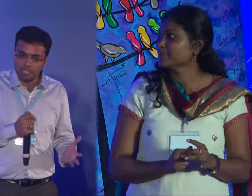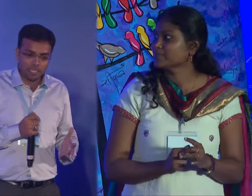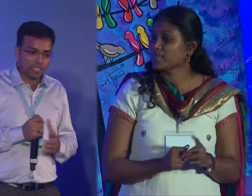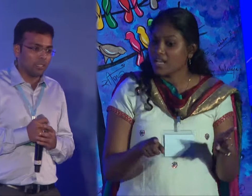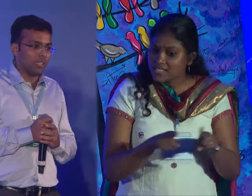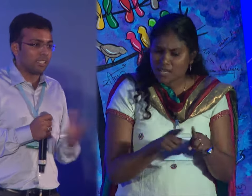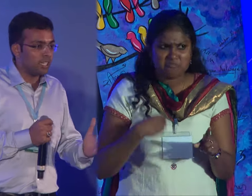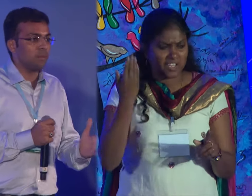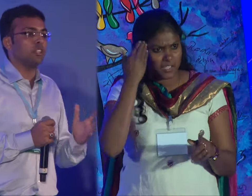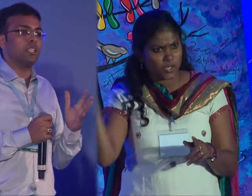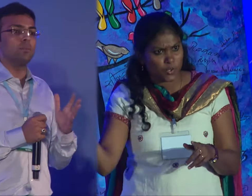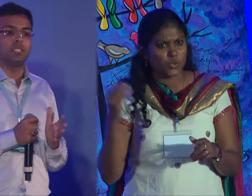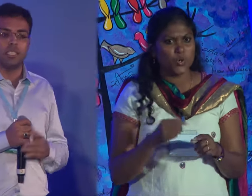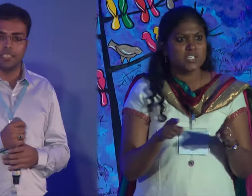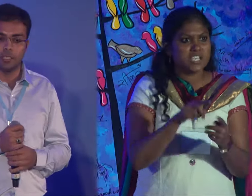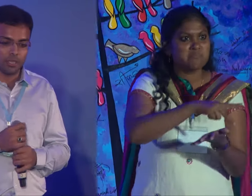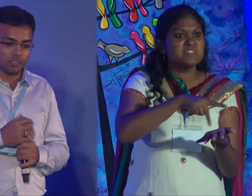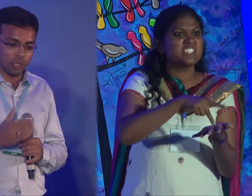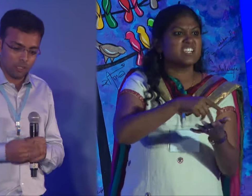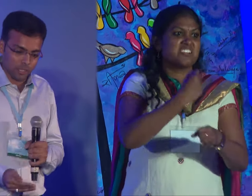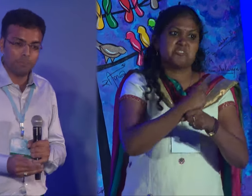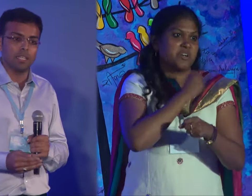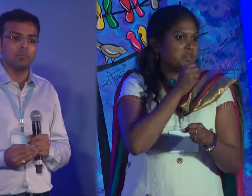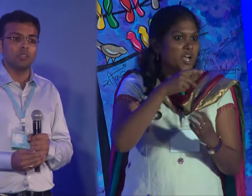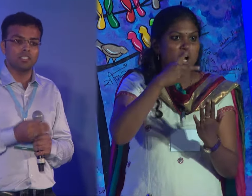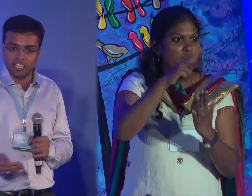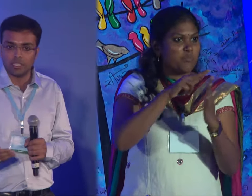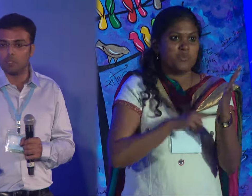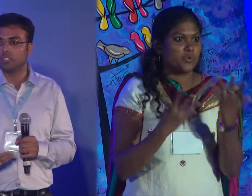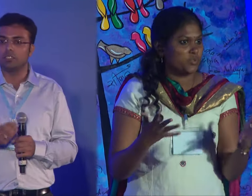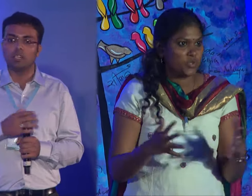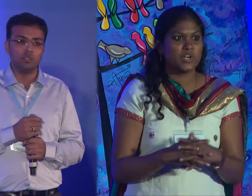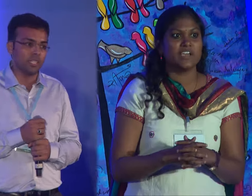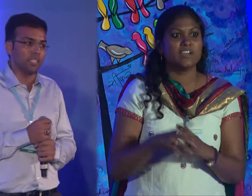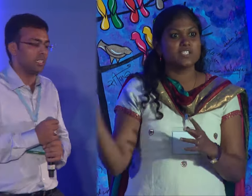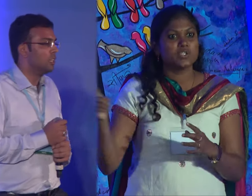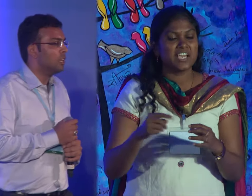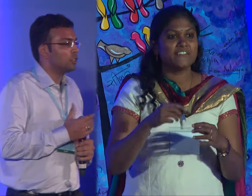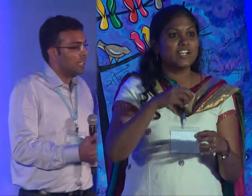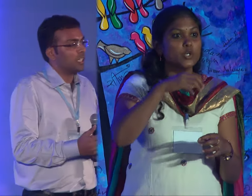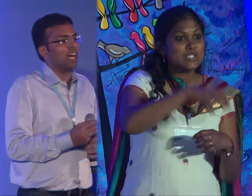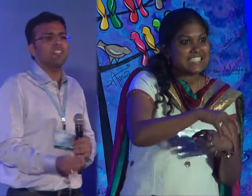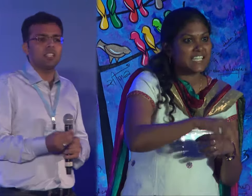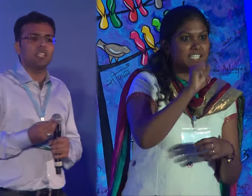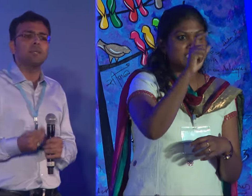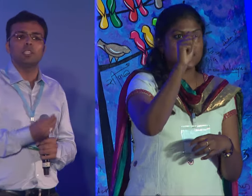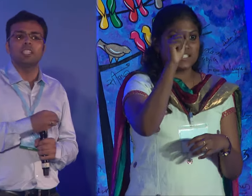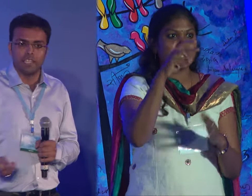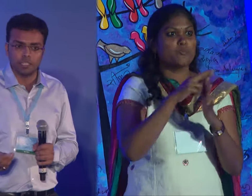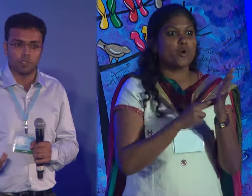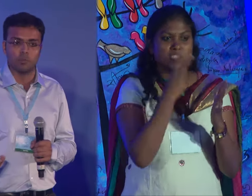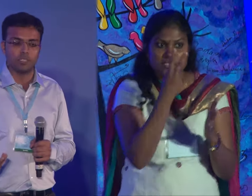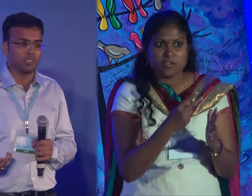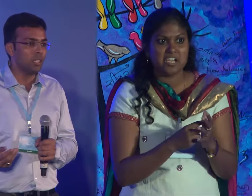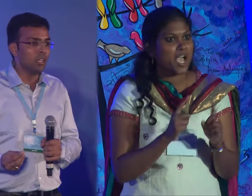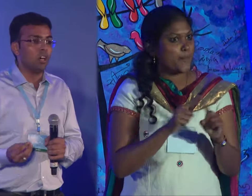जब हमको पता चला कि सेंटर में से कोई ऐसी पॉलिसी नहीं है तो हमने थोड़ा और डीप में गए, हम लोग स्टेट की पॉलिसीज ढूंढने के लिए गए। तो स्टेट, काफ़ी सारी स्टेट की पॉलिसी